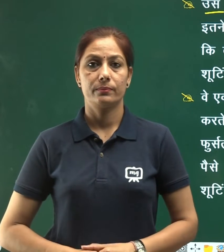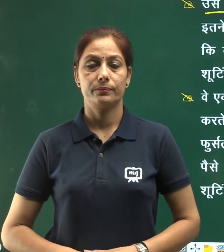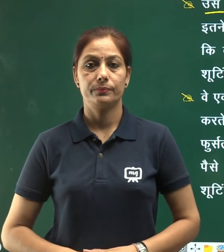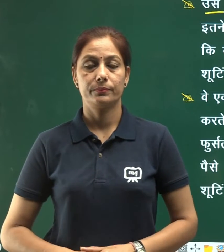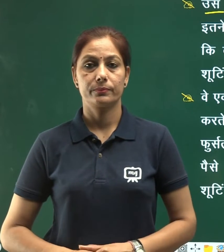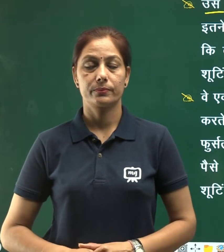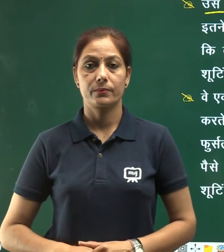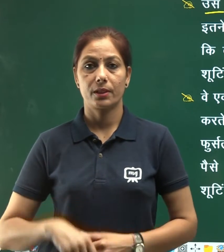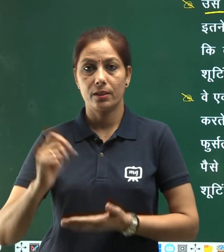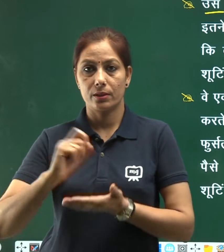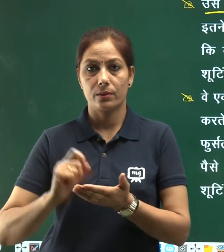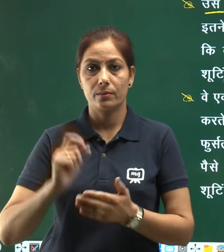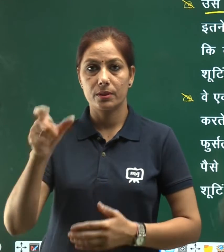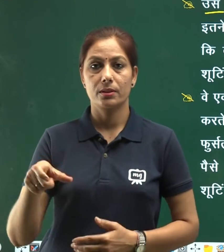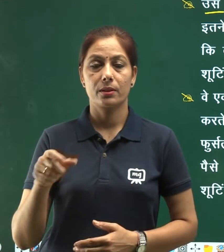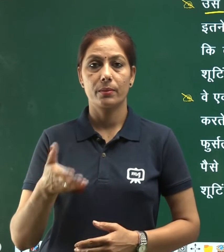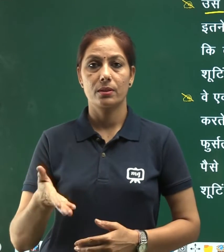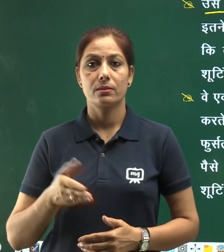लेखक के पास